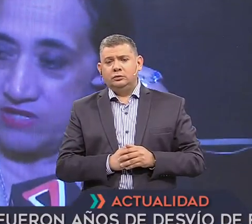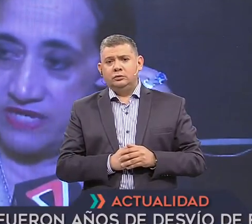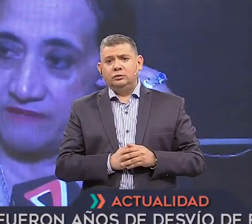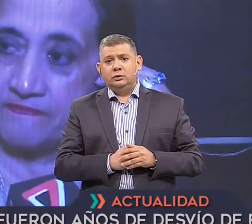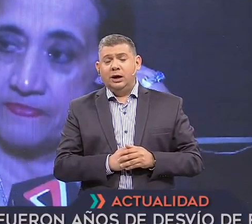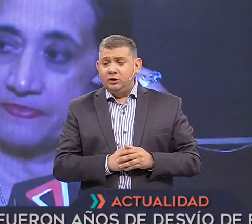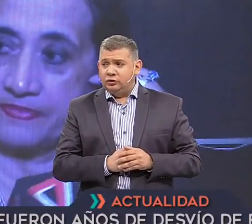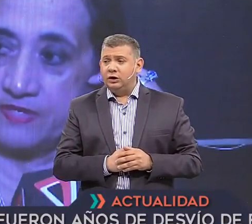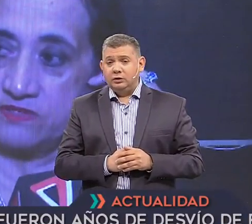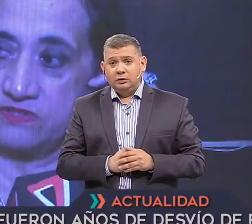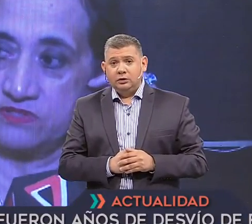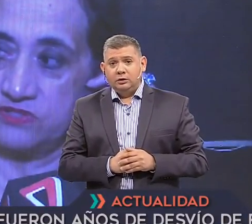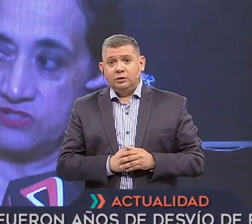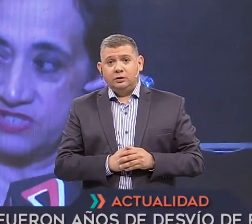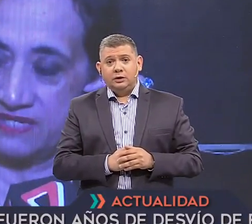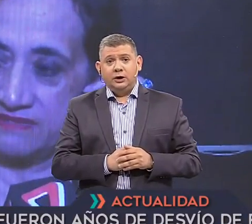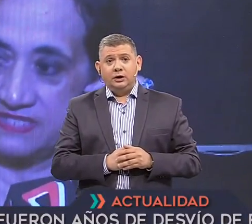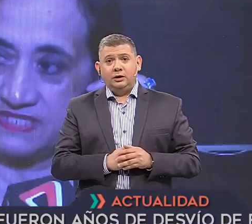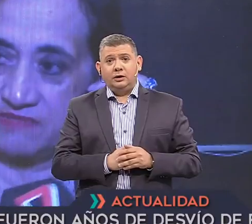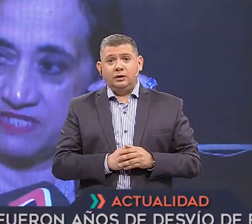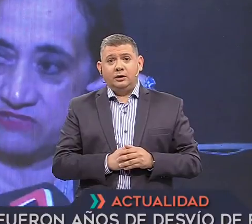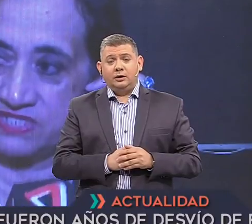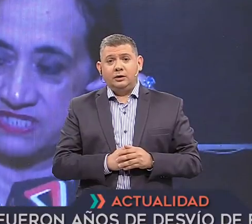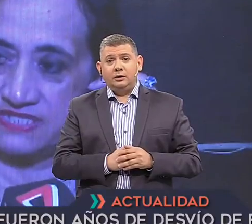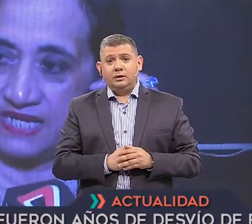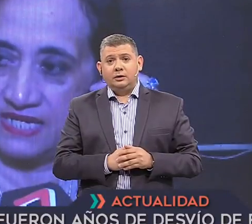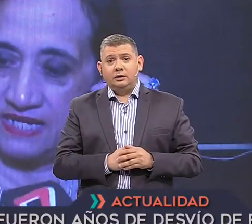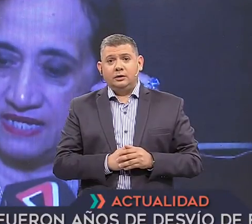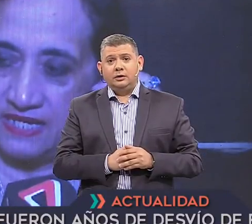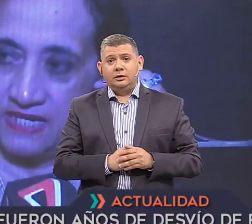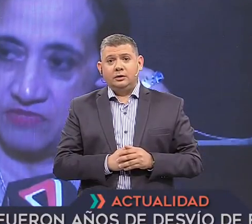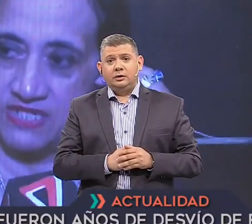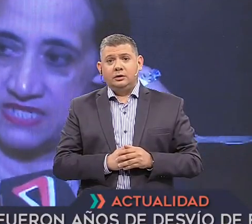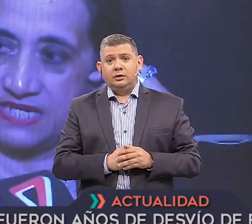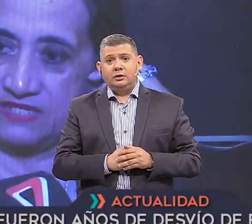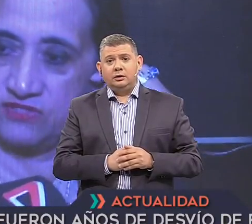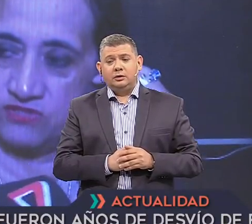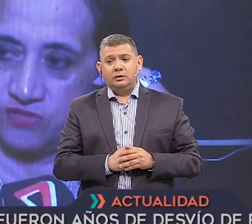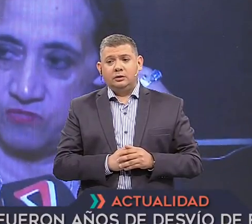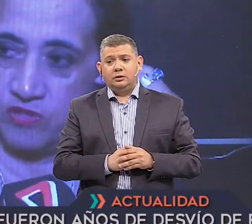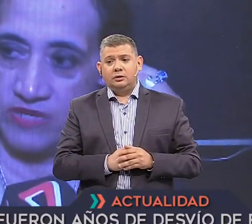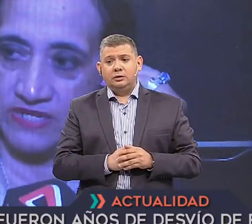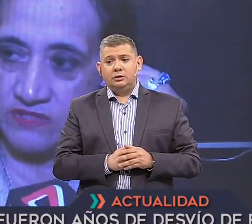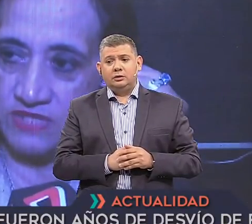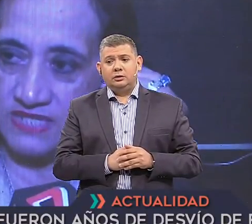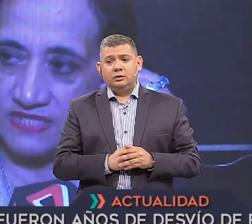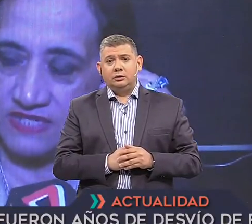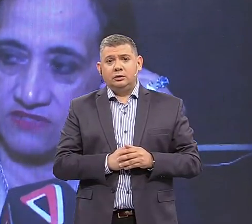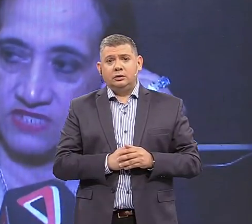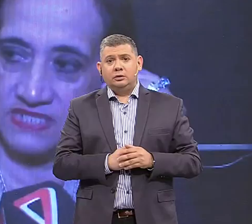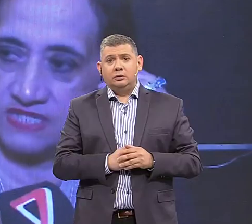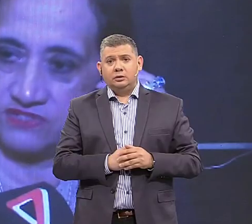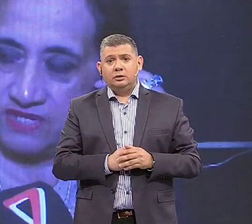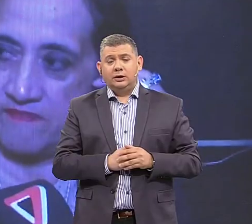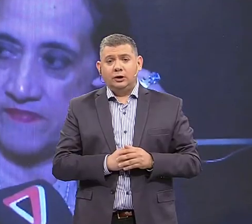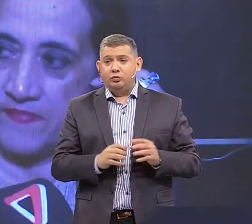ahora lo acabo de ver. Ah, mire usted. No sé. Sinceramente no sé si está en la política, no lo puedo ver nunca en Santa Rosa,